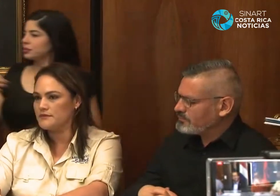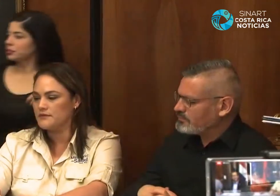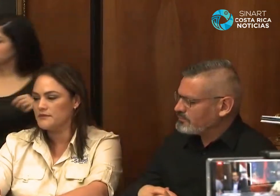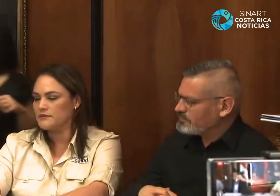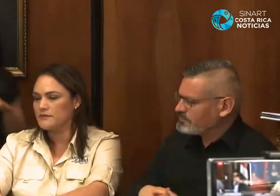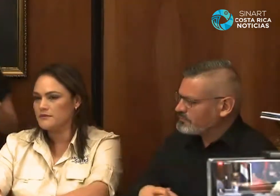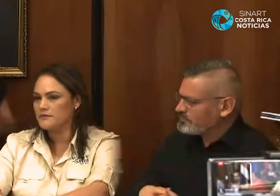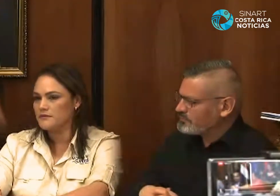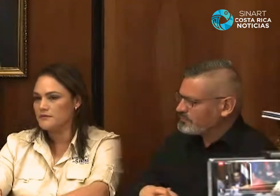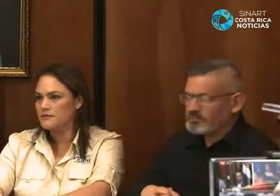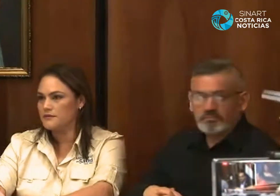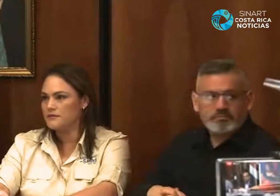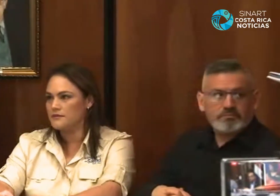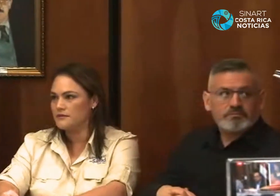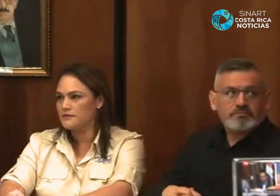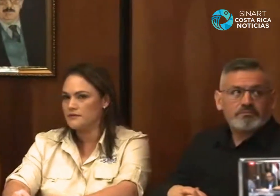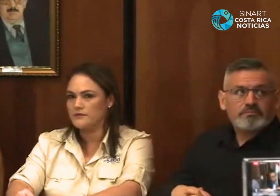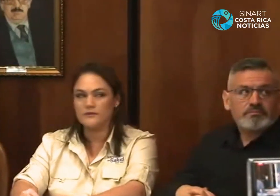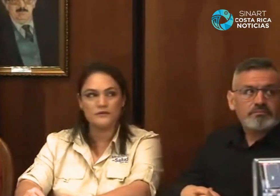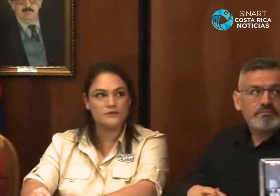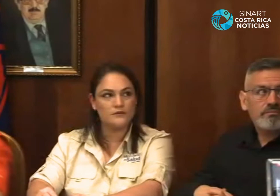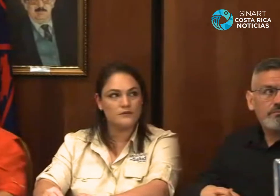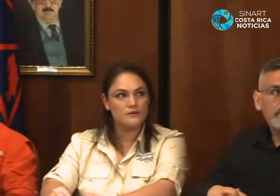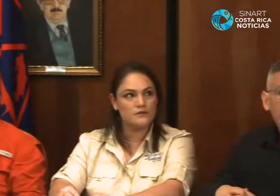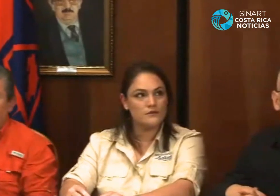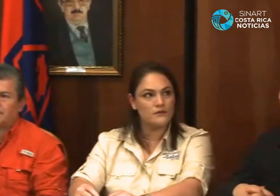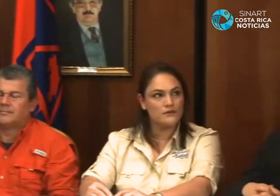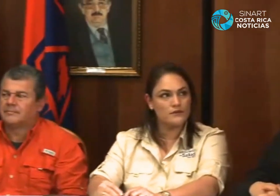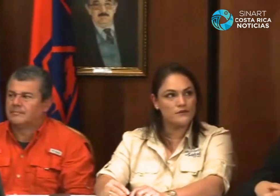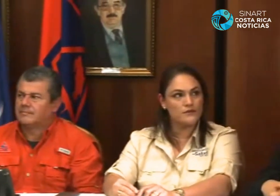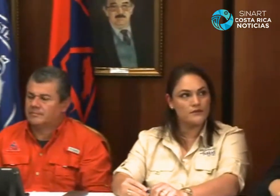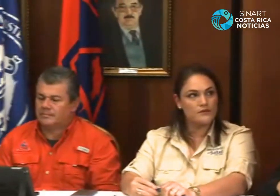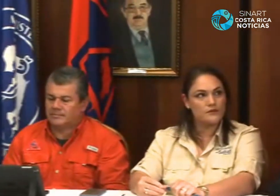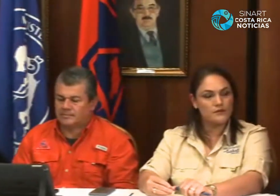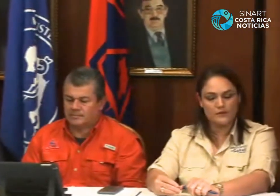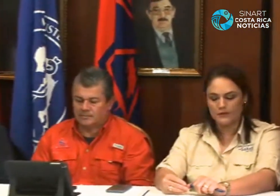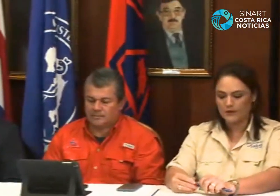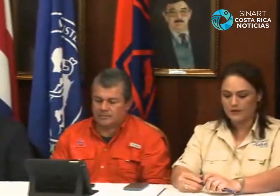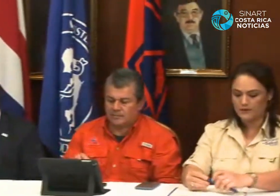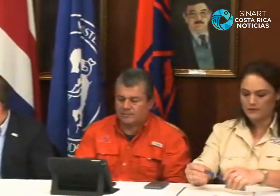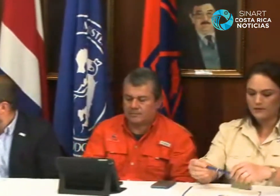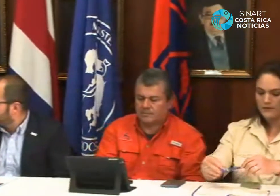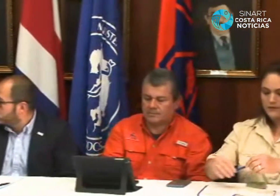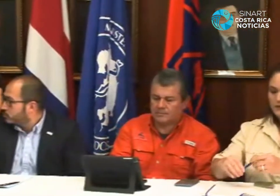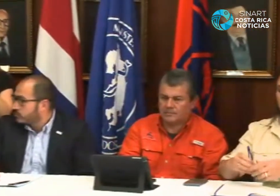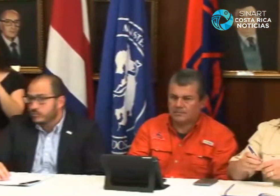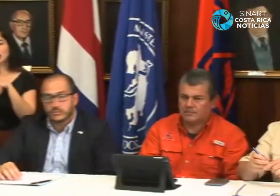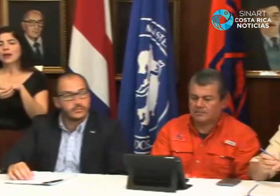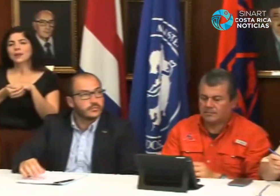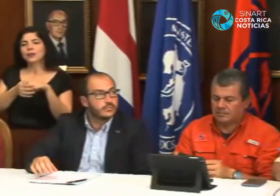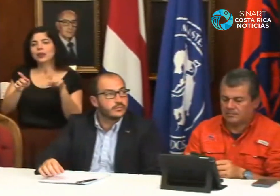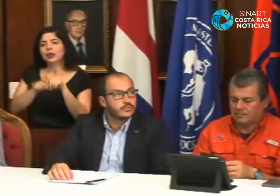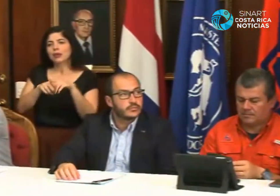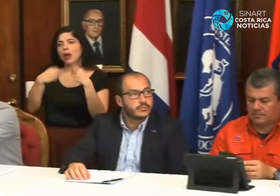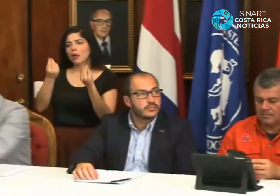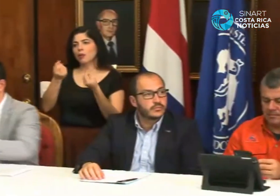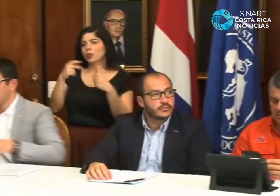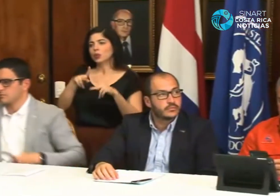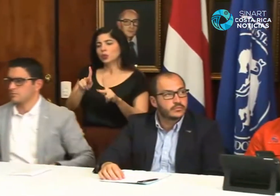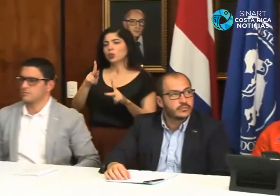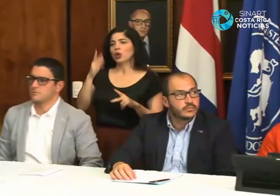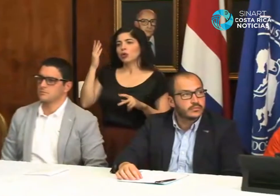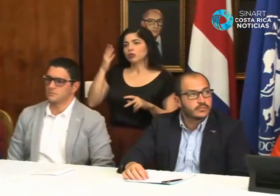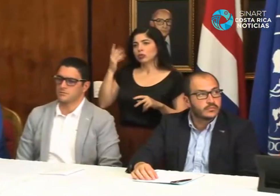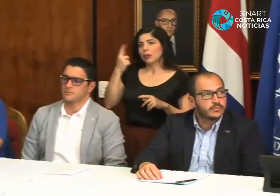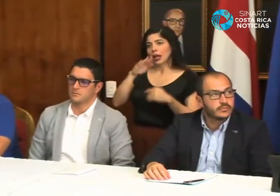De Monumental nos consultan, doctor Ruiz, si podemos ahondar en el estado de salud de la mujer embarazada. Y además le damos la oportunidad de dirigir el